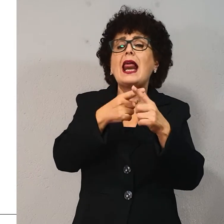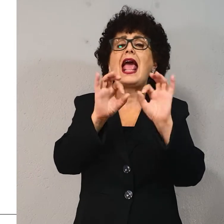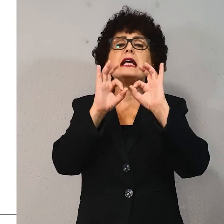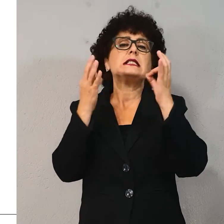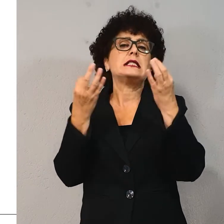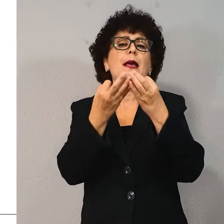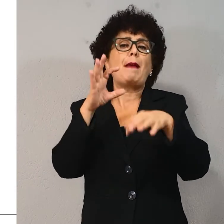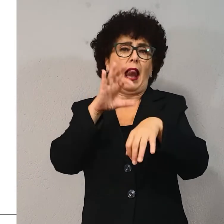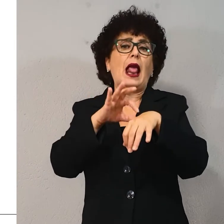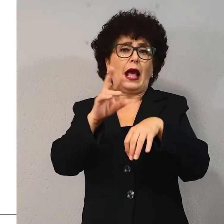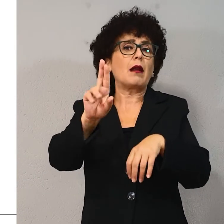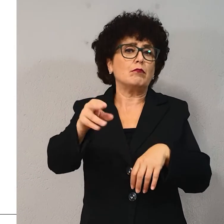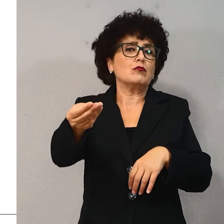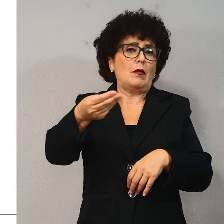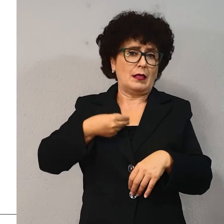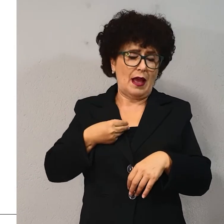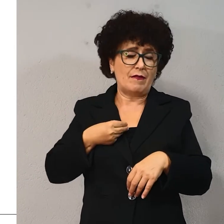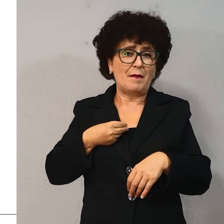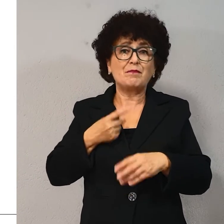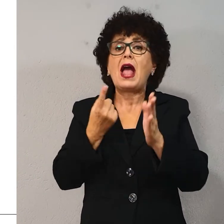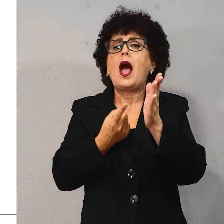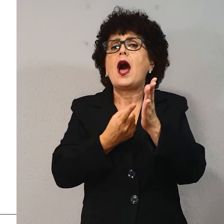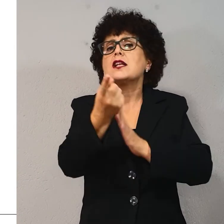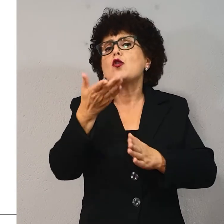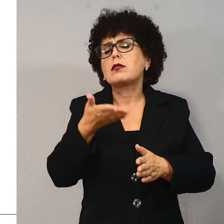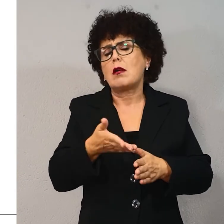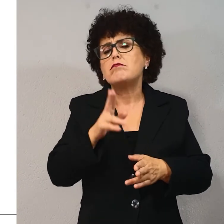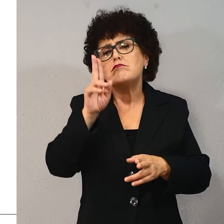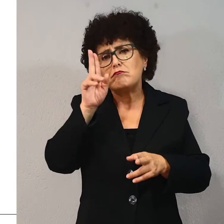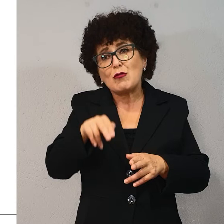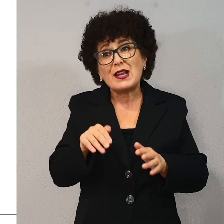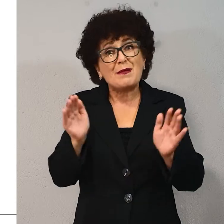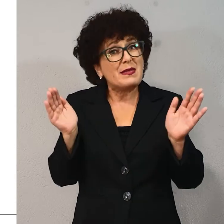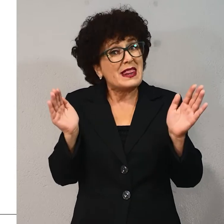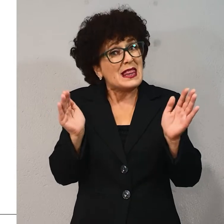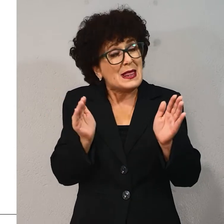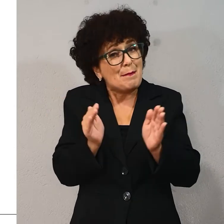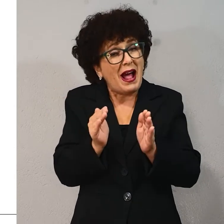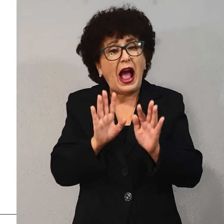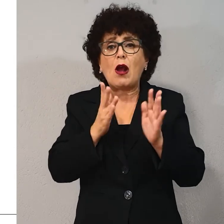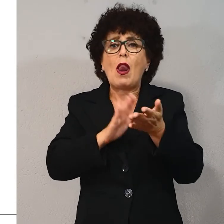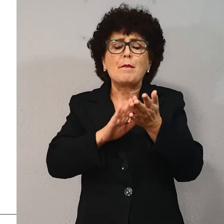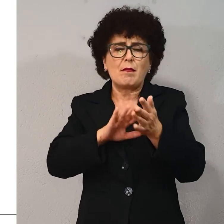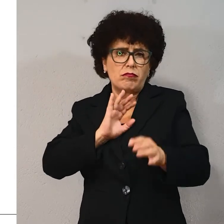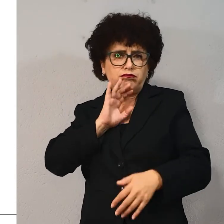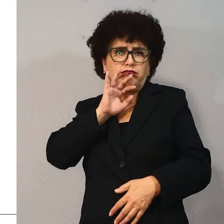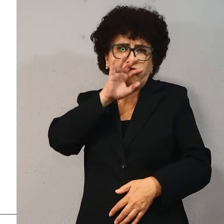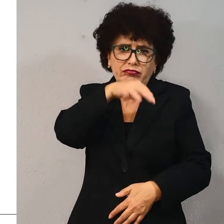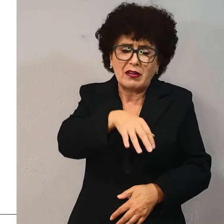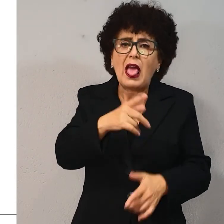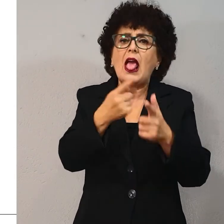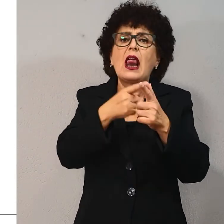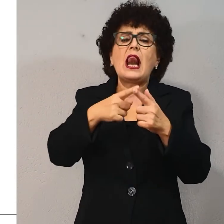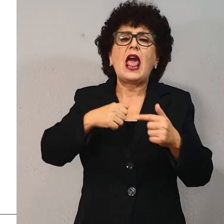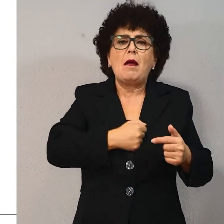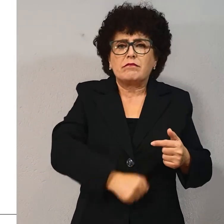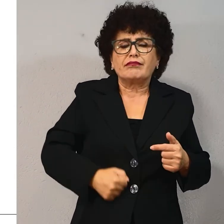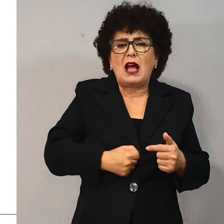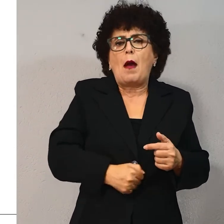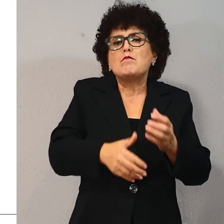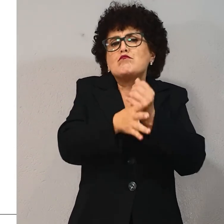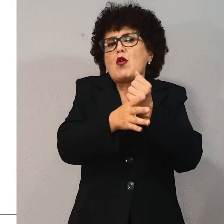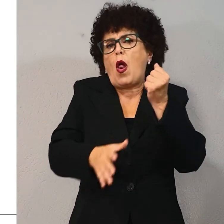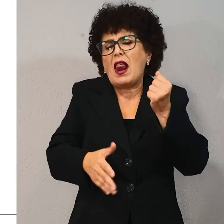лекар. Ефикасноста на методот може да се намали доколку повреќаш или имаш диареја или